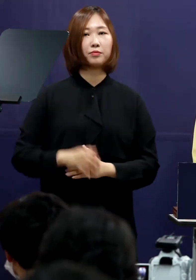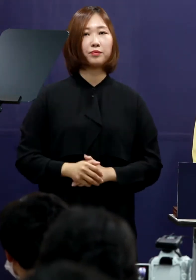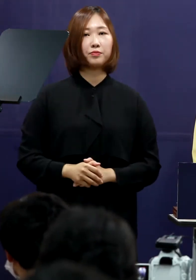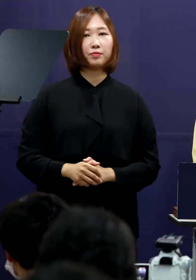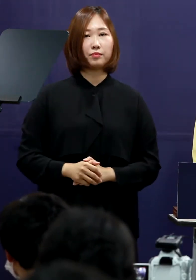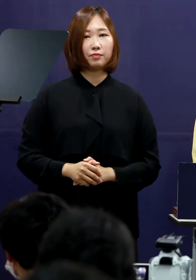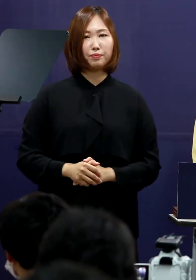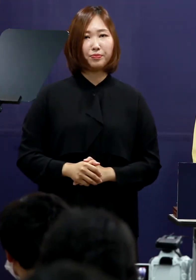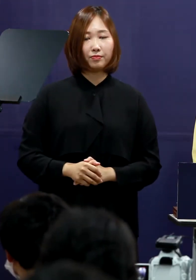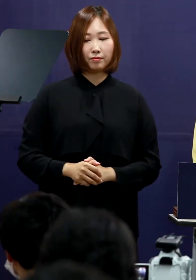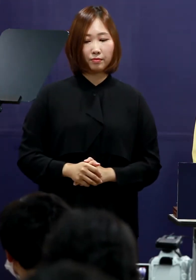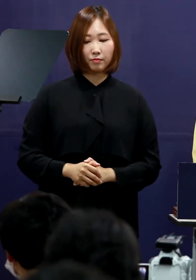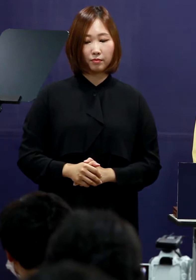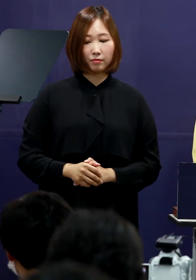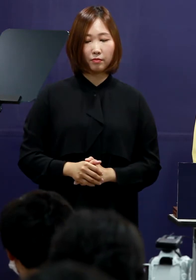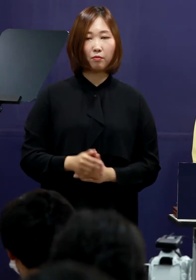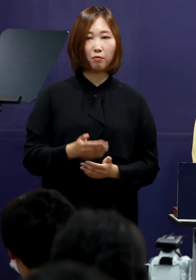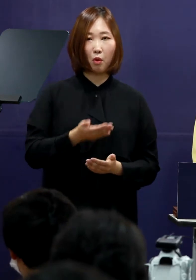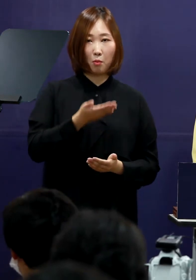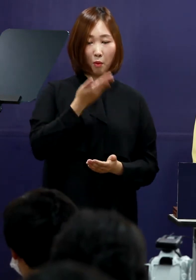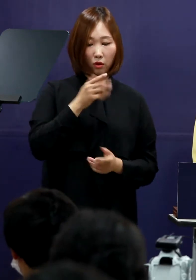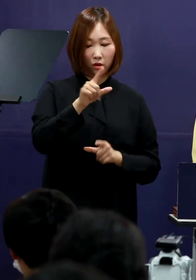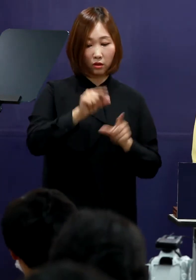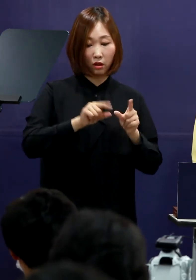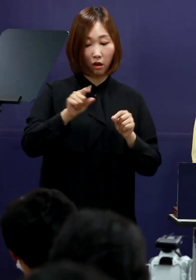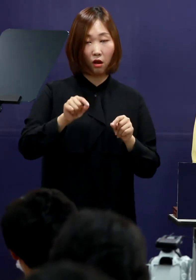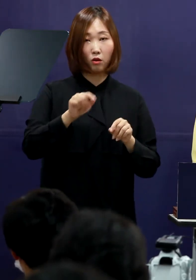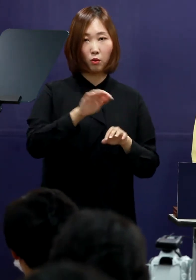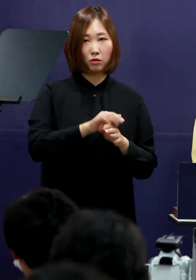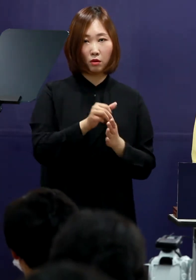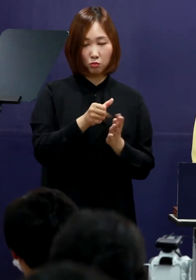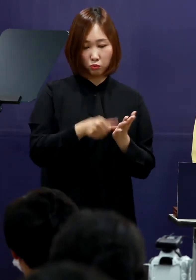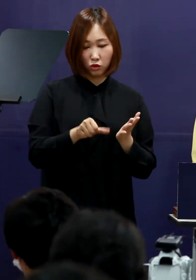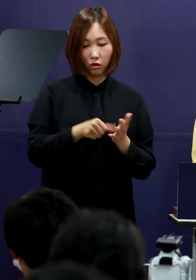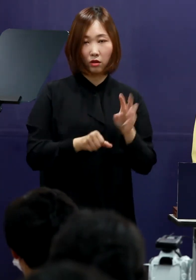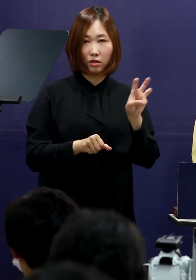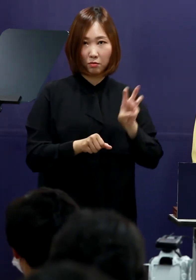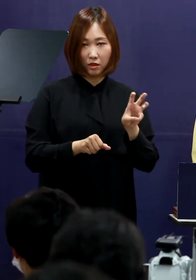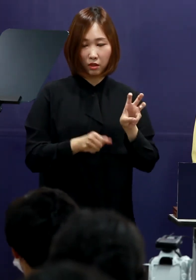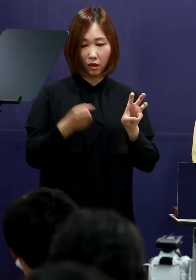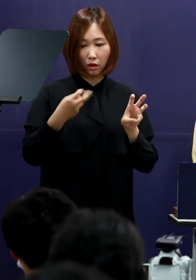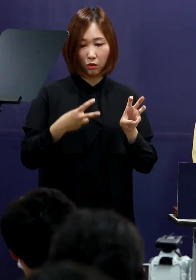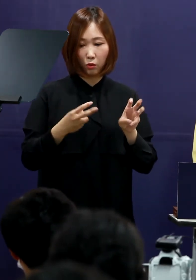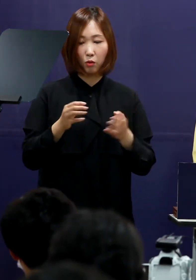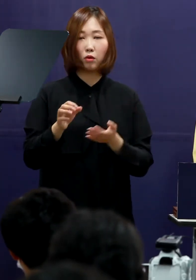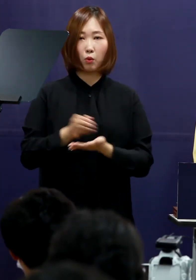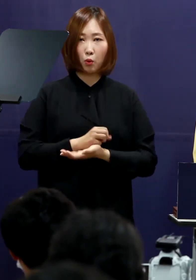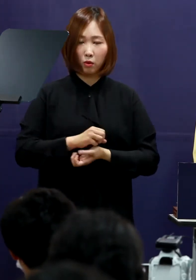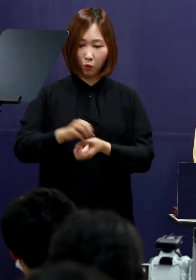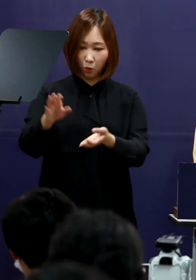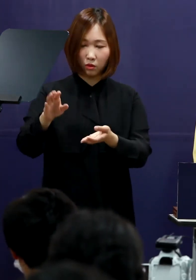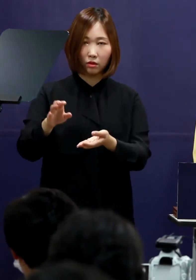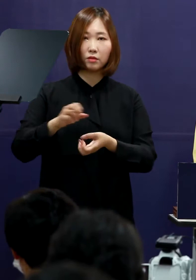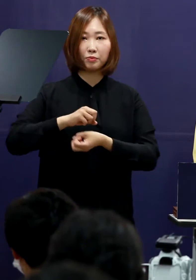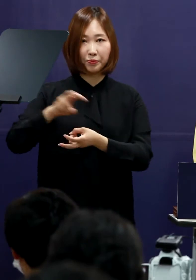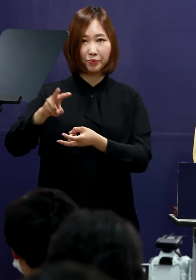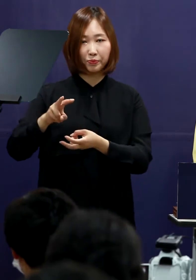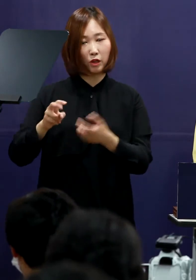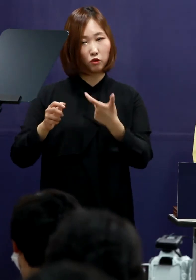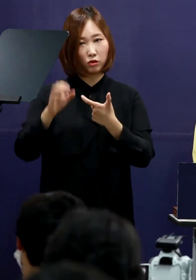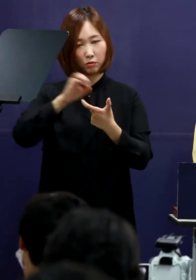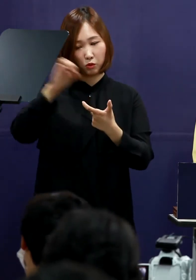지역 농산물 30개 품목 또 지역 농산물 공급 비율 60%